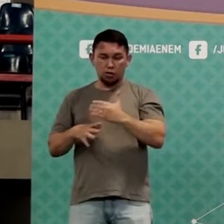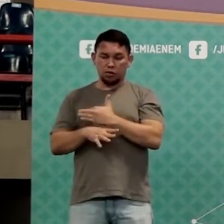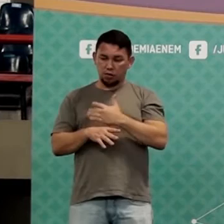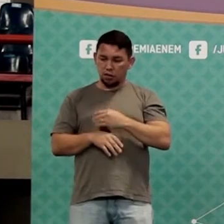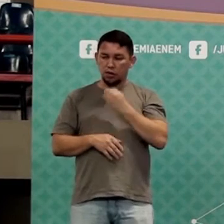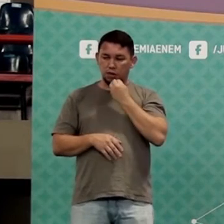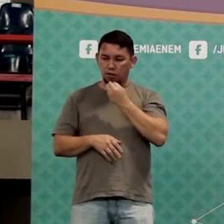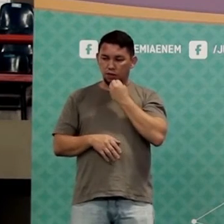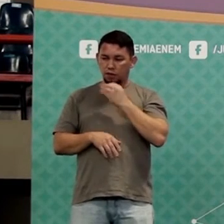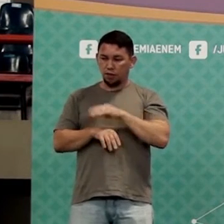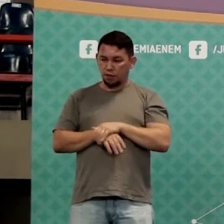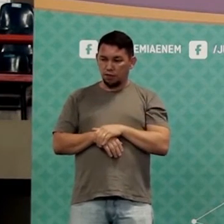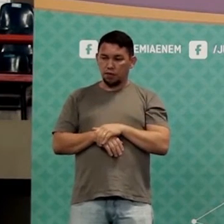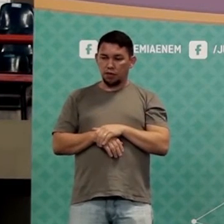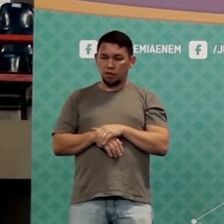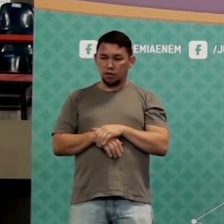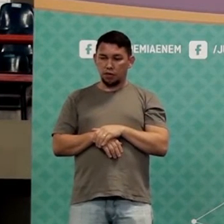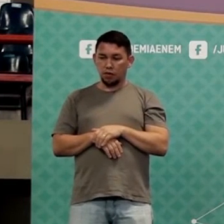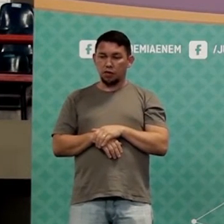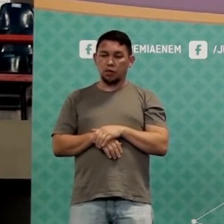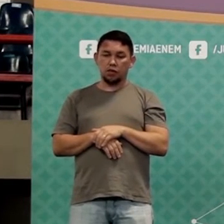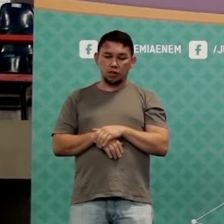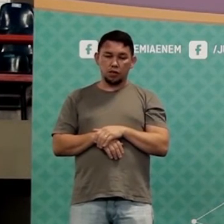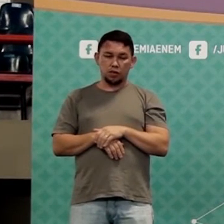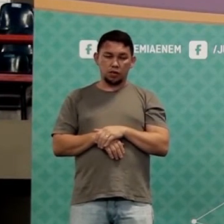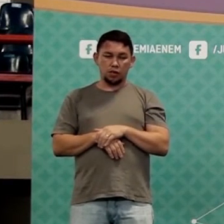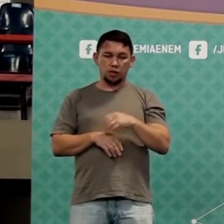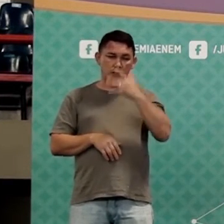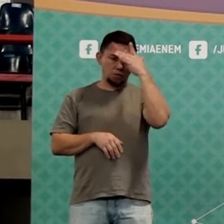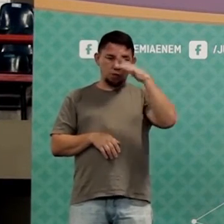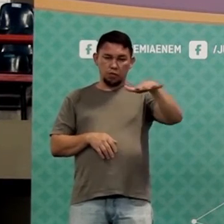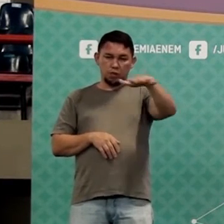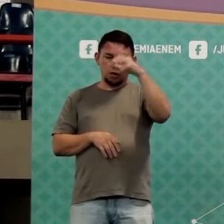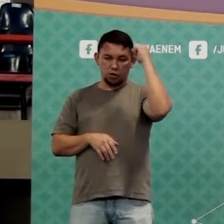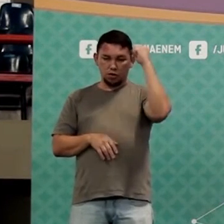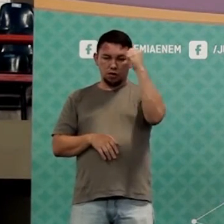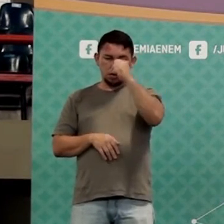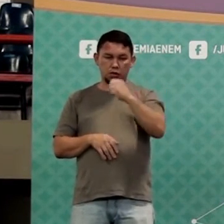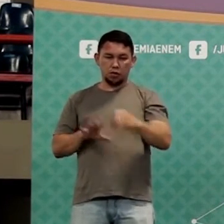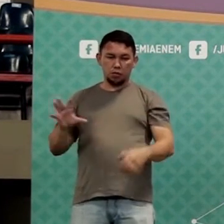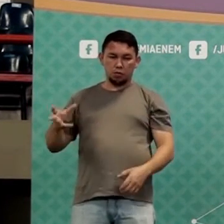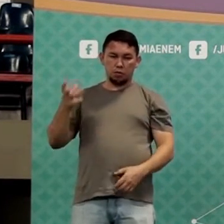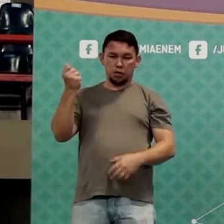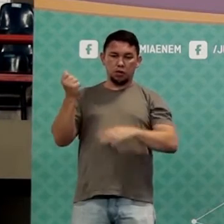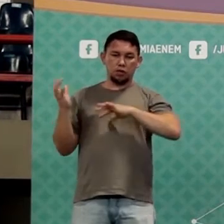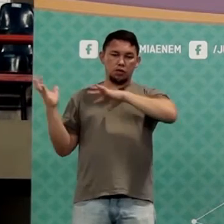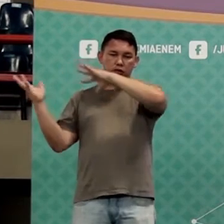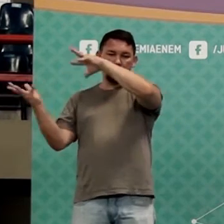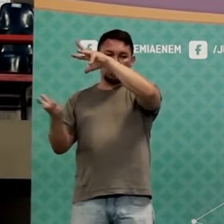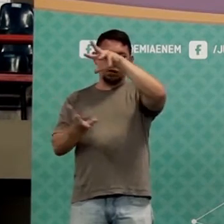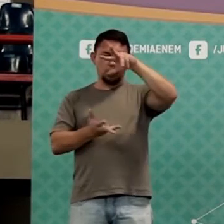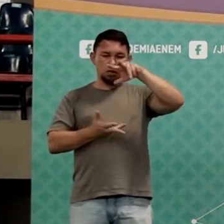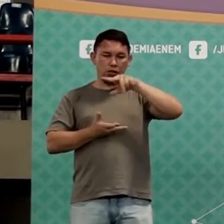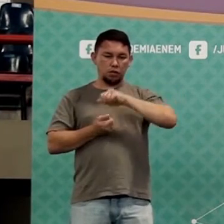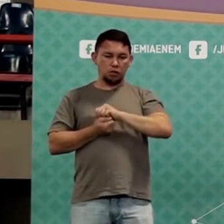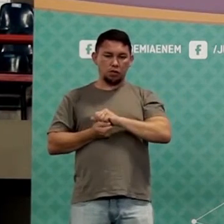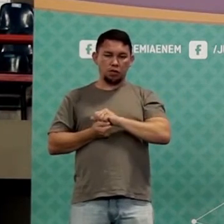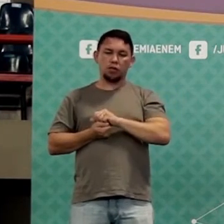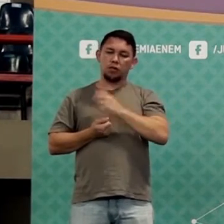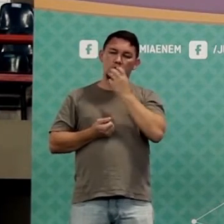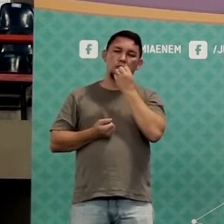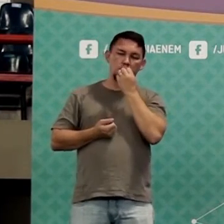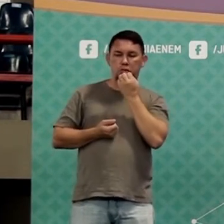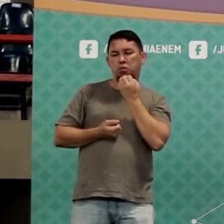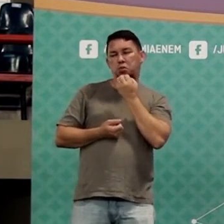Deveria. Maquiavel decidiria o quê? Mata o pessoal da cidade para salvar o resto do planeta. Foi um mal